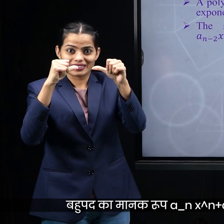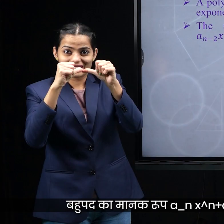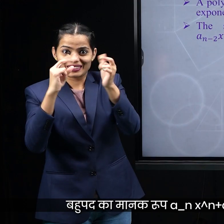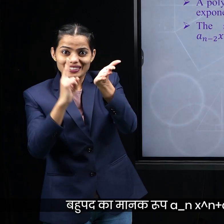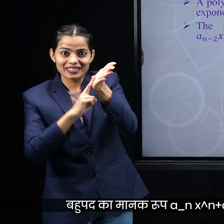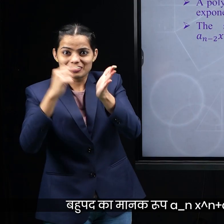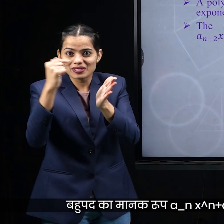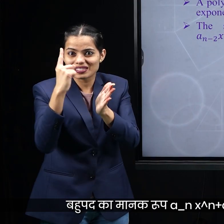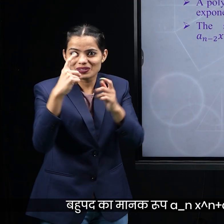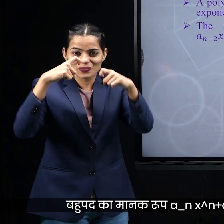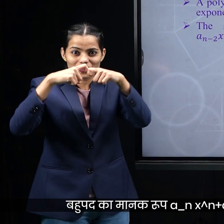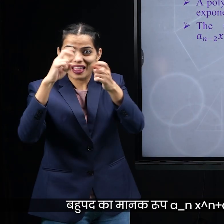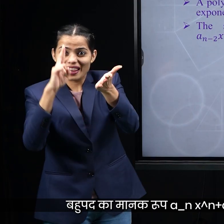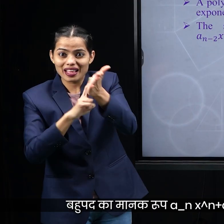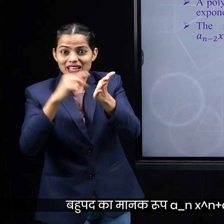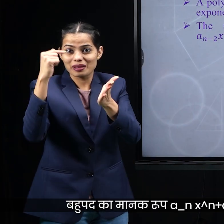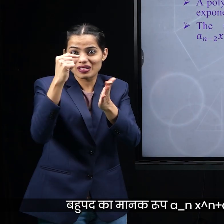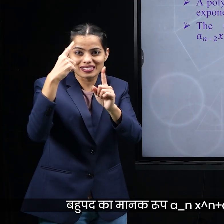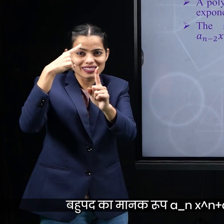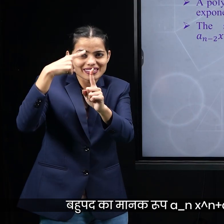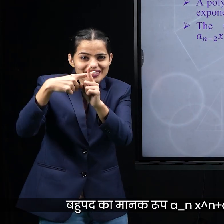+ an-2 x⁻n-2